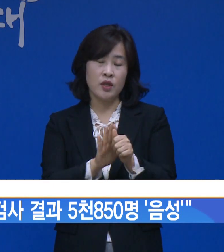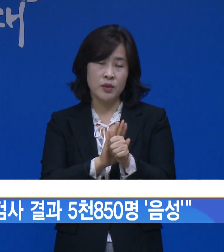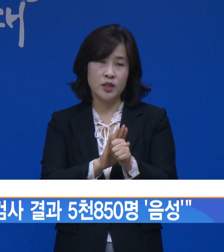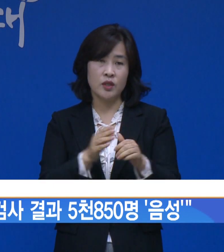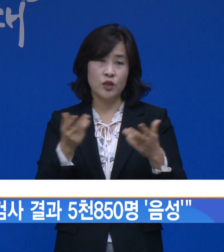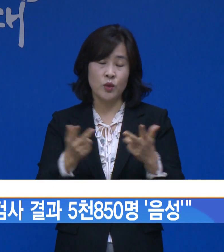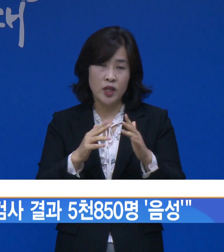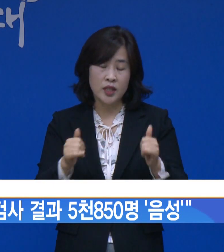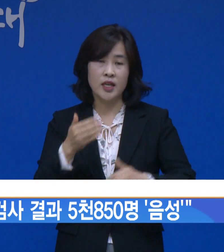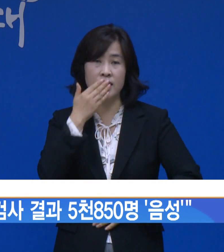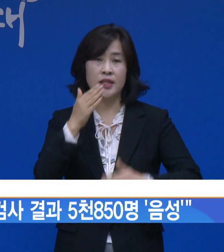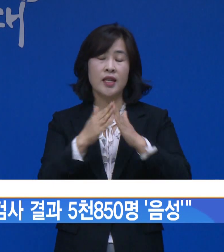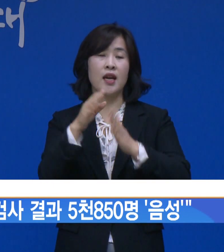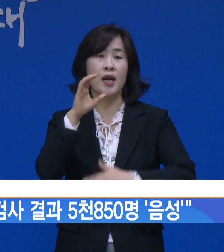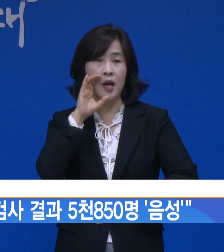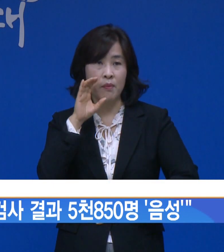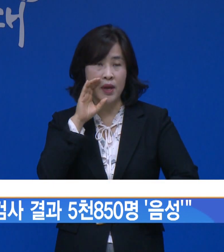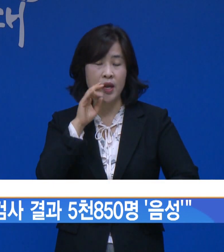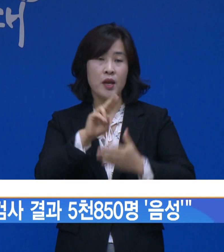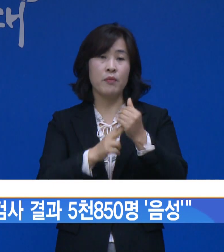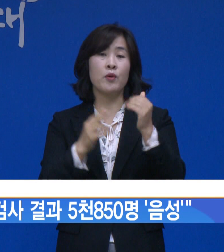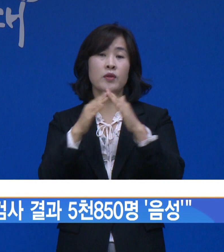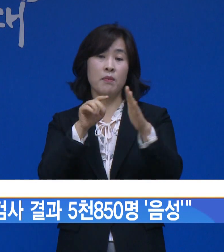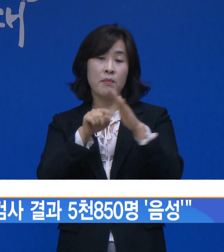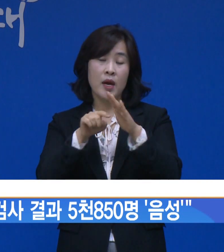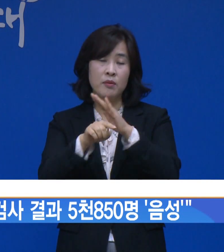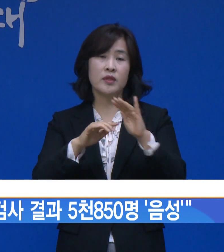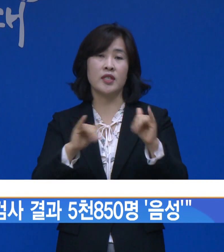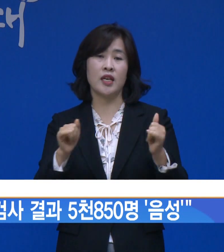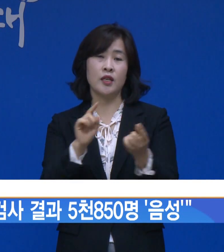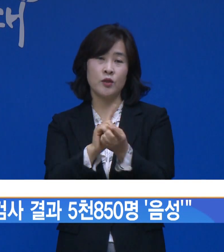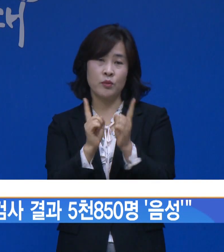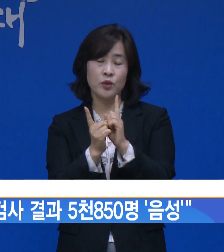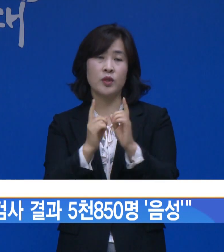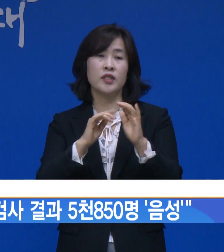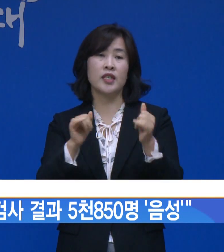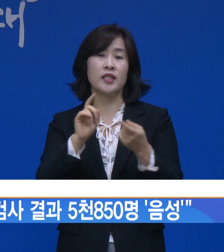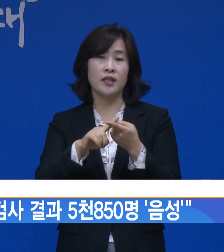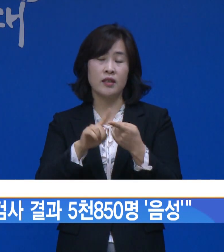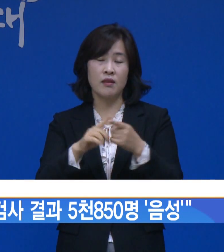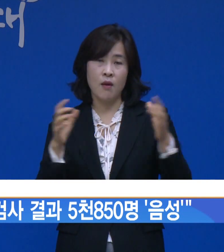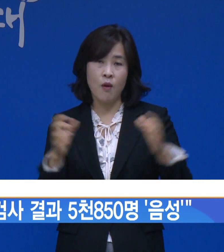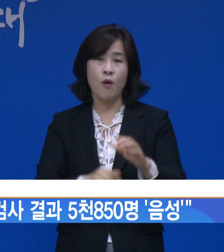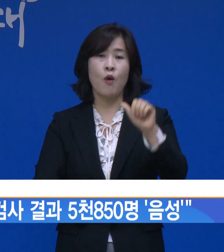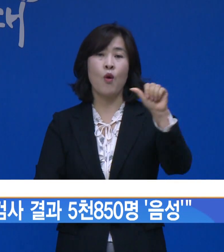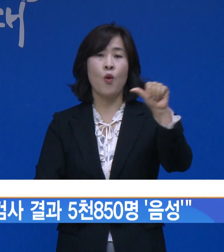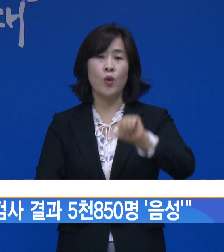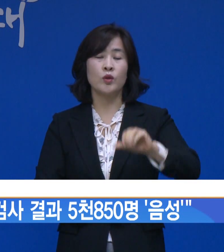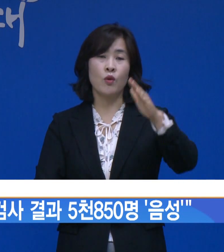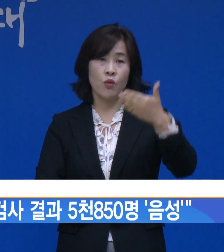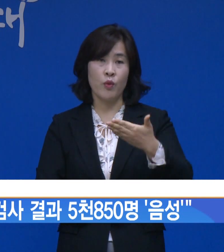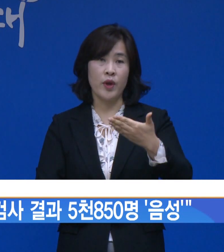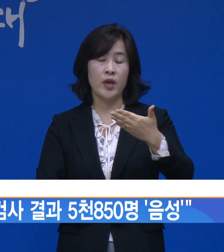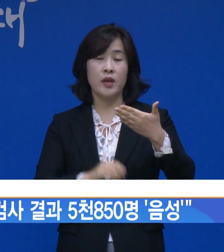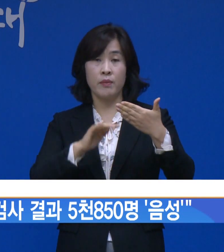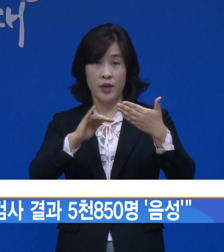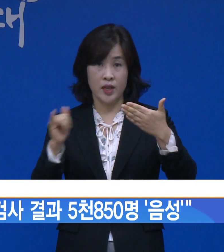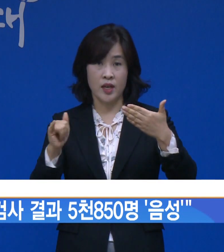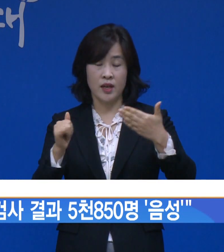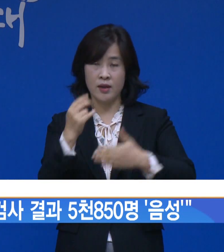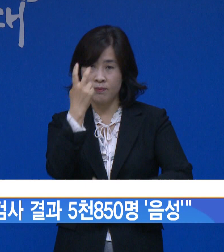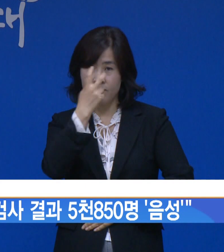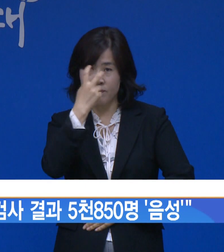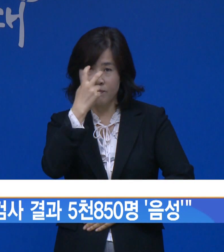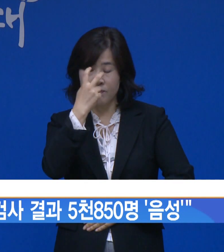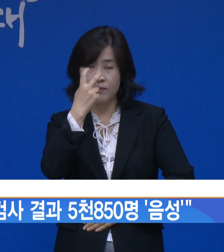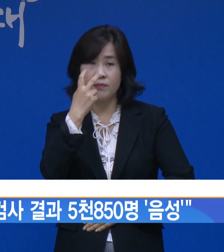접촉자, 식당, 카페, 미용실 방문자 및 접촉자 등 총 5,900여 명의